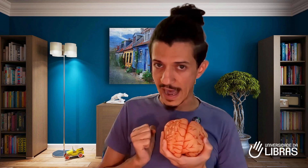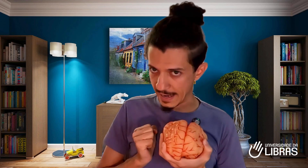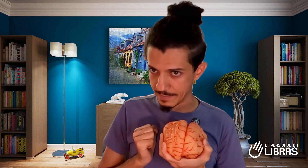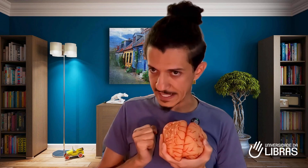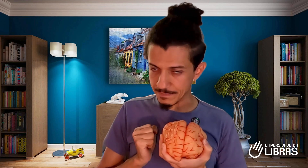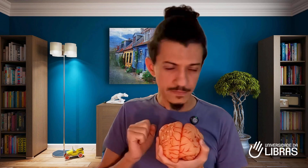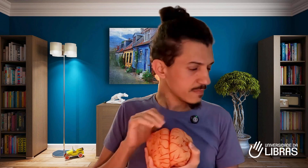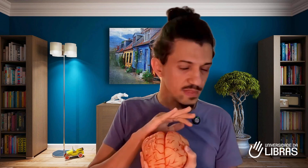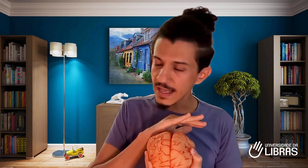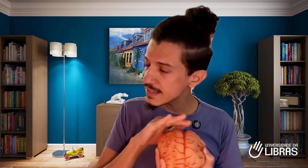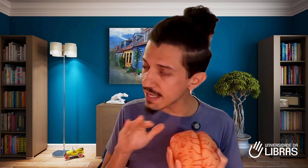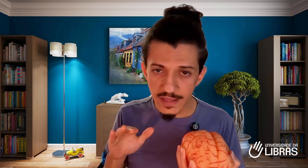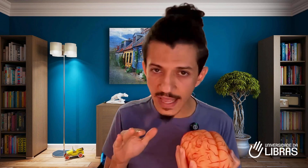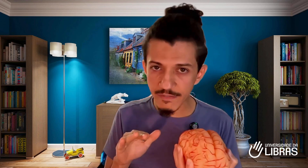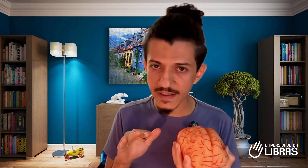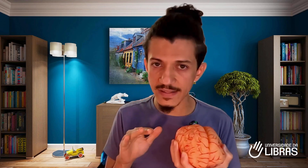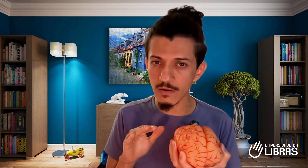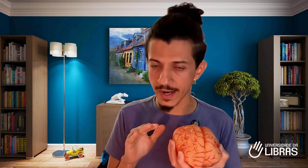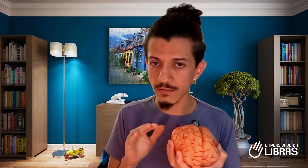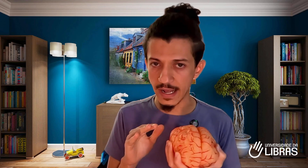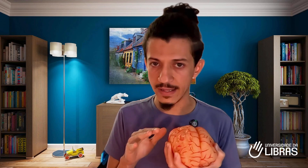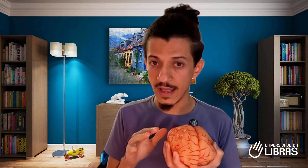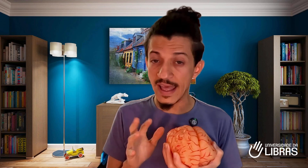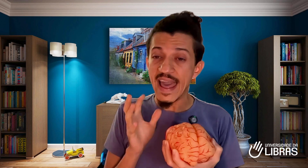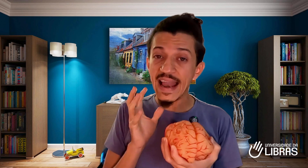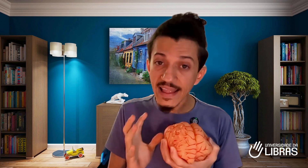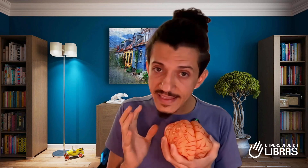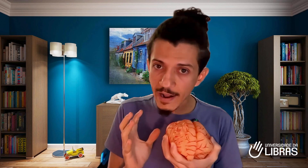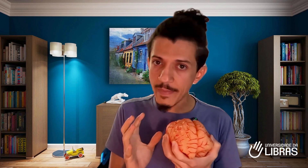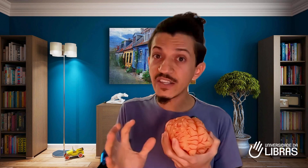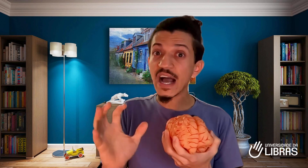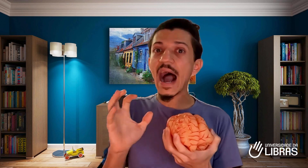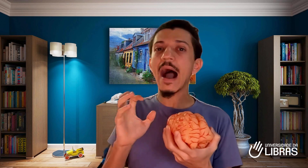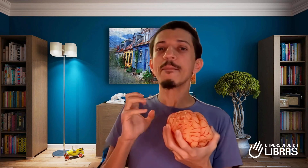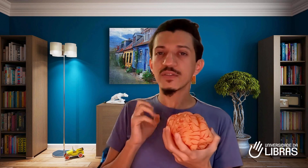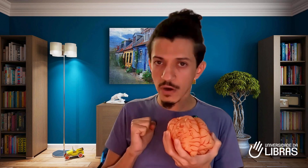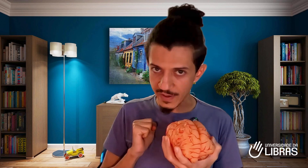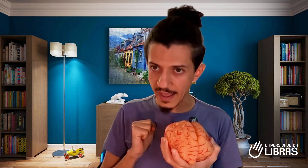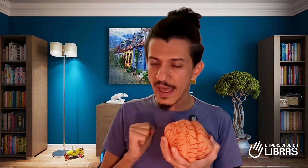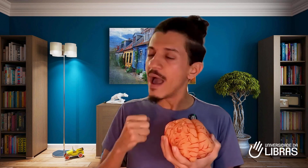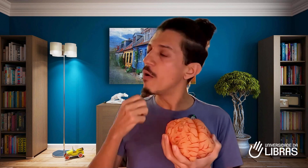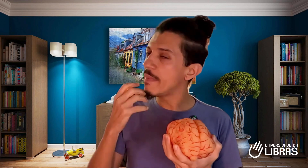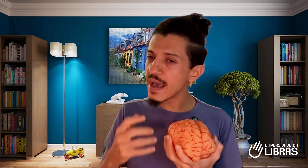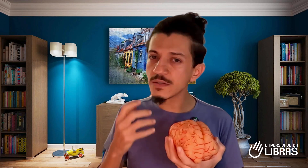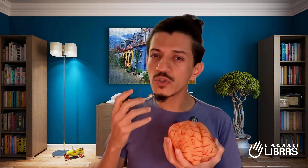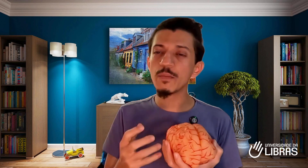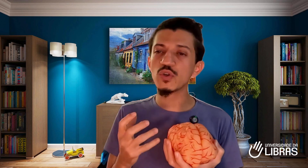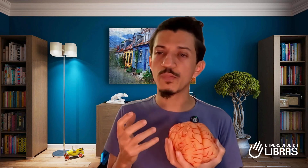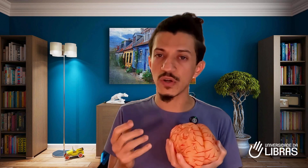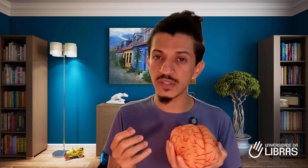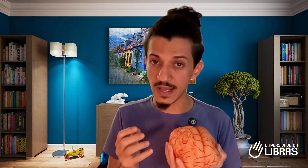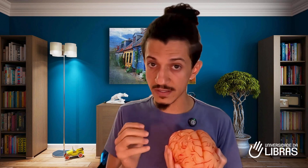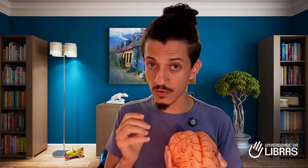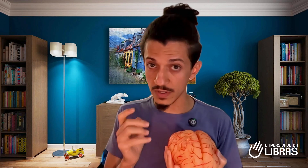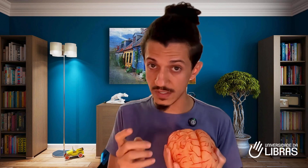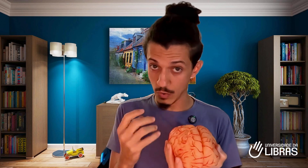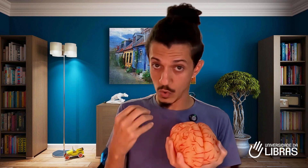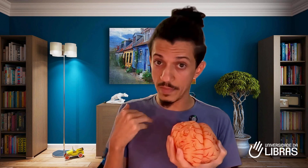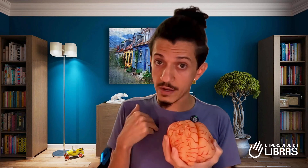Libras, sem ter que ficar decorando nada. É literalmente absorver. É o mesmo tipo de processo que aconteceu comigo e com